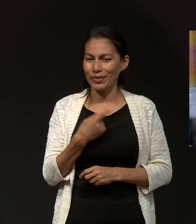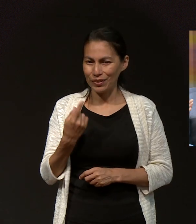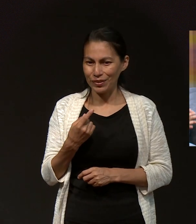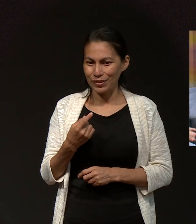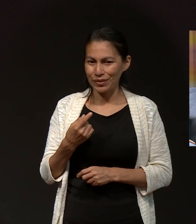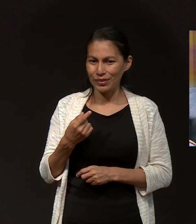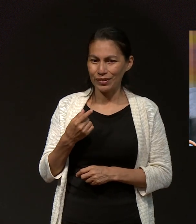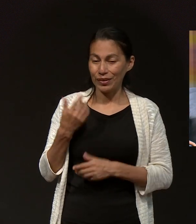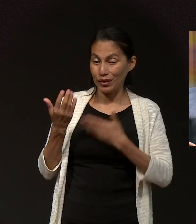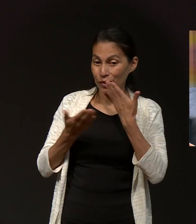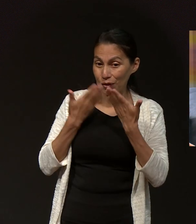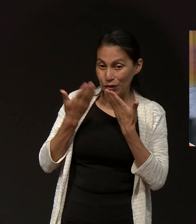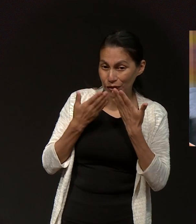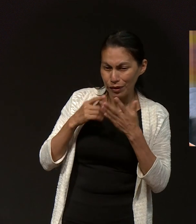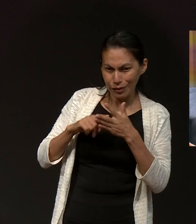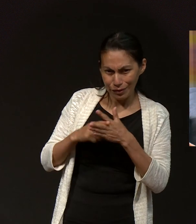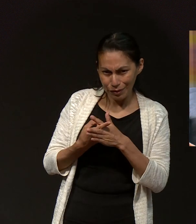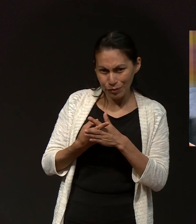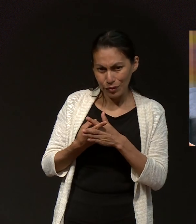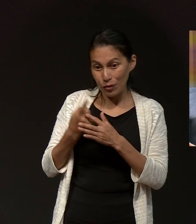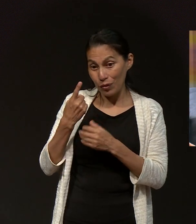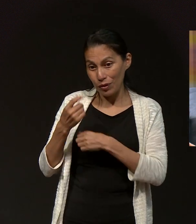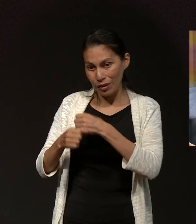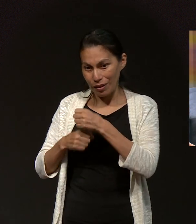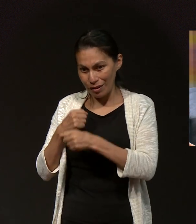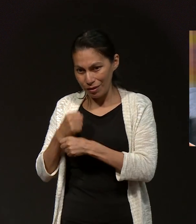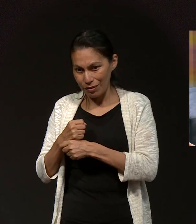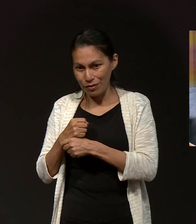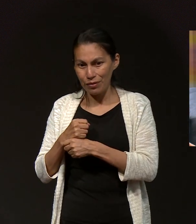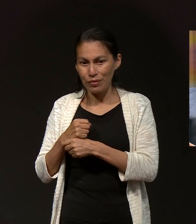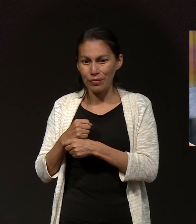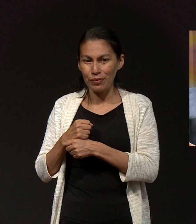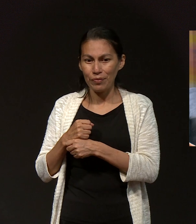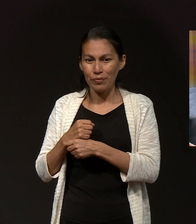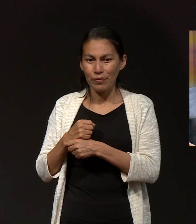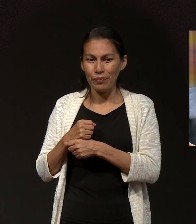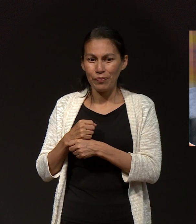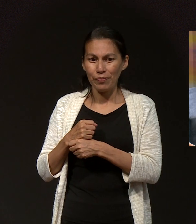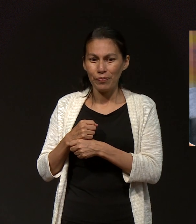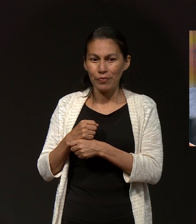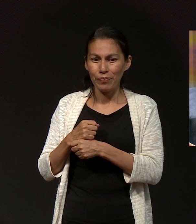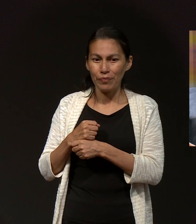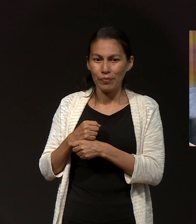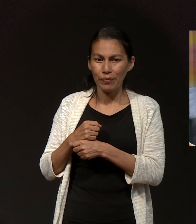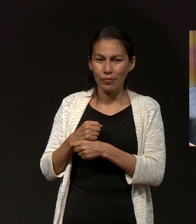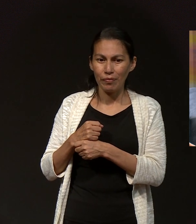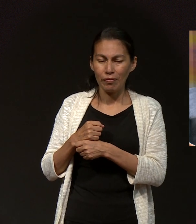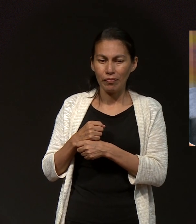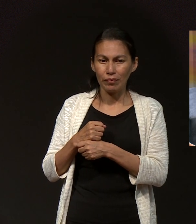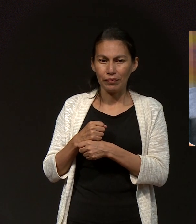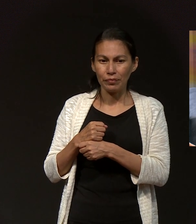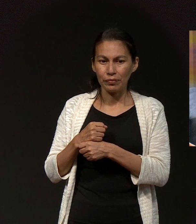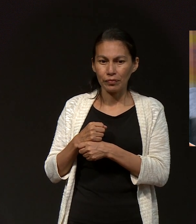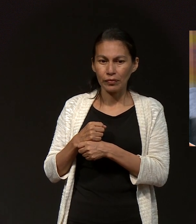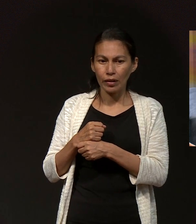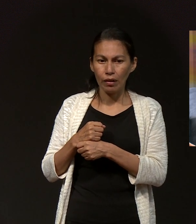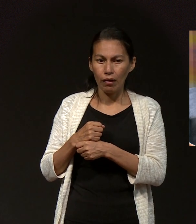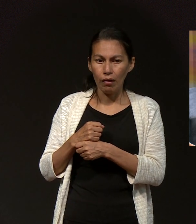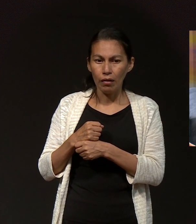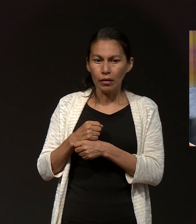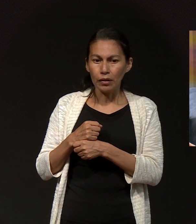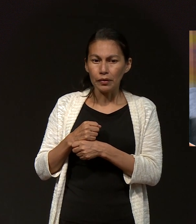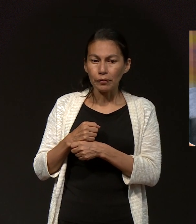iniciamos la carrera y como al año de haber iniciado, pues, hubo la